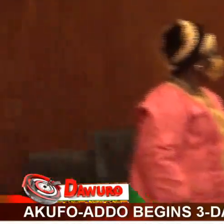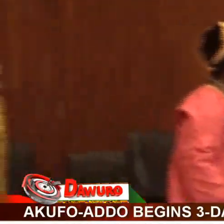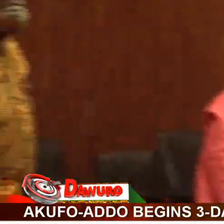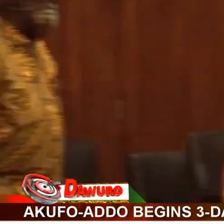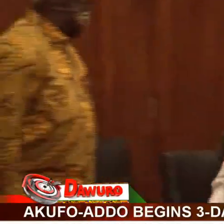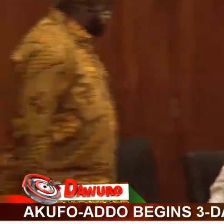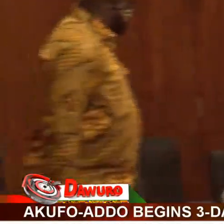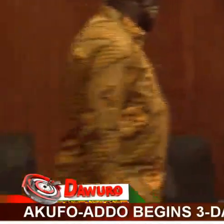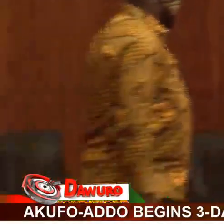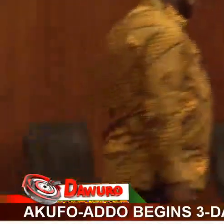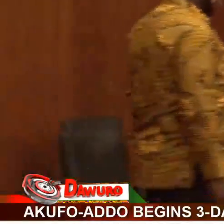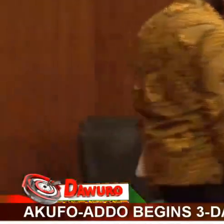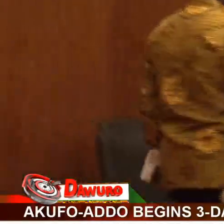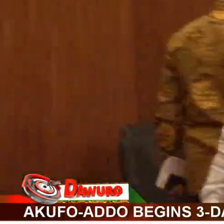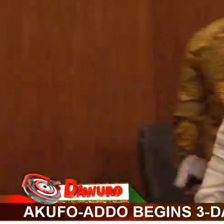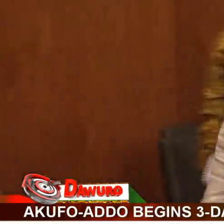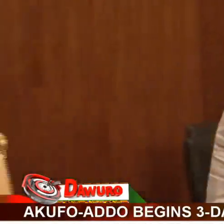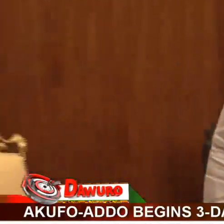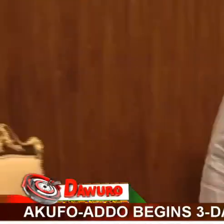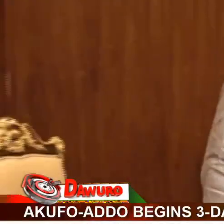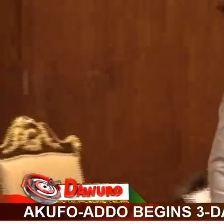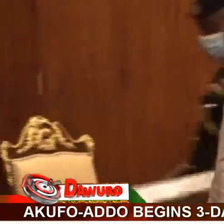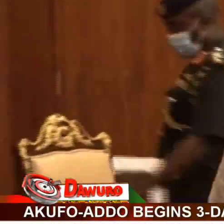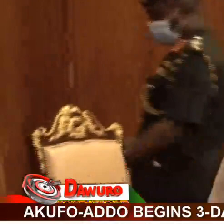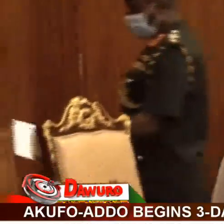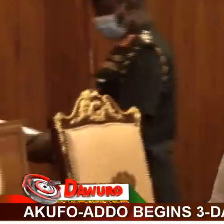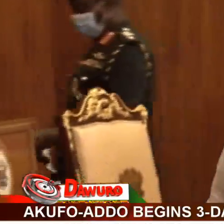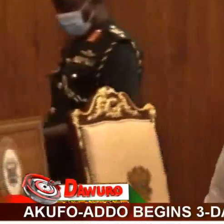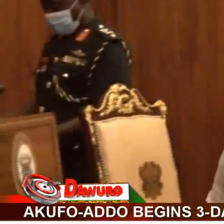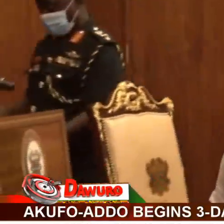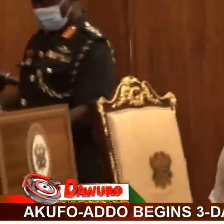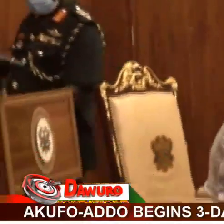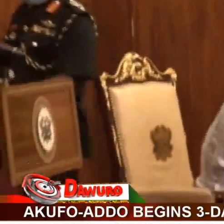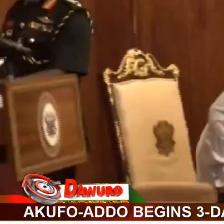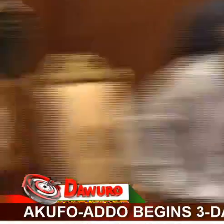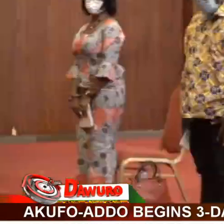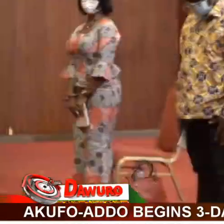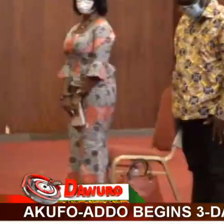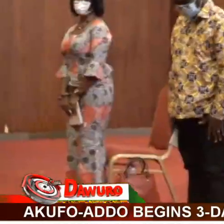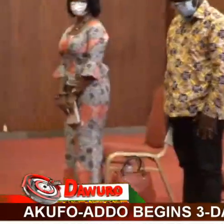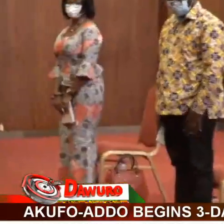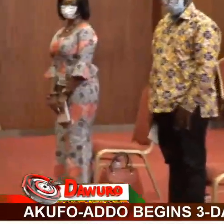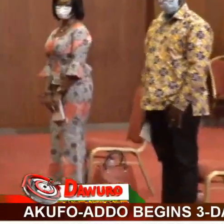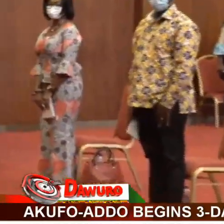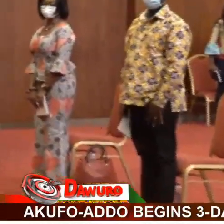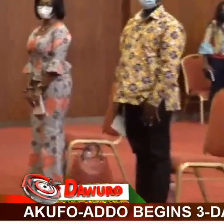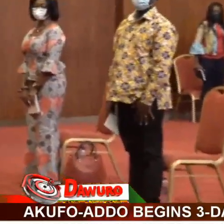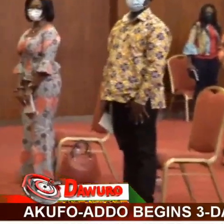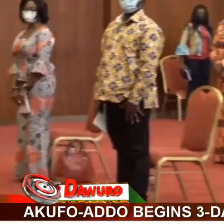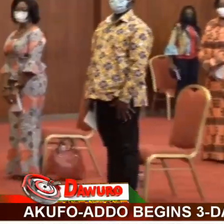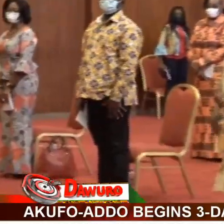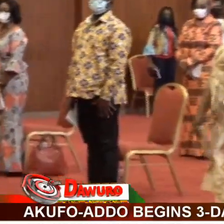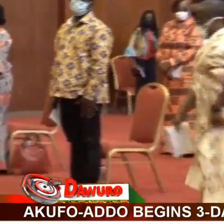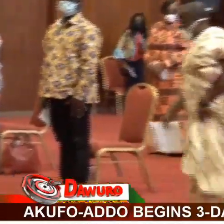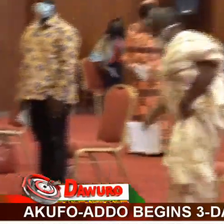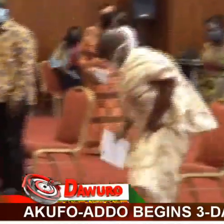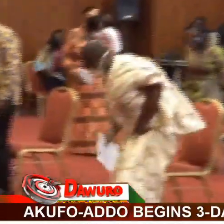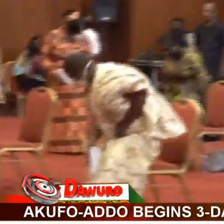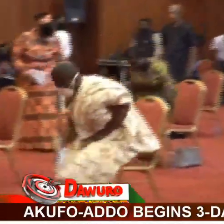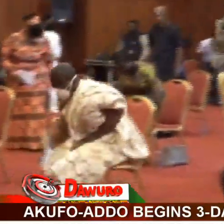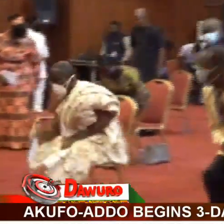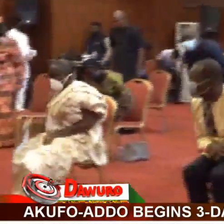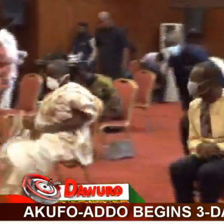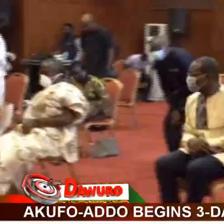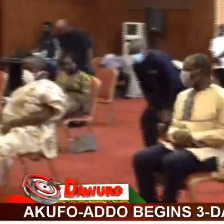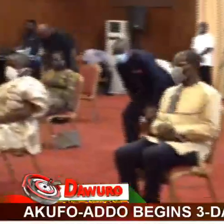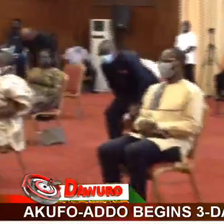Na ehumbe hiya So wani empenyufu omu kebye ewom Ewa bemu nina eche shia Na womu etu atuwa adreni Eno eti koda Wase